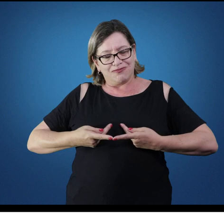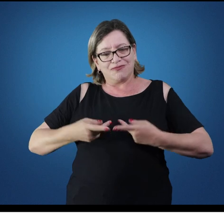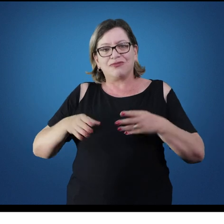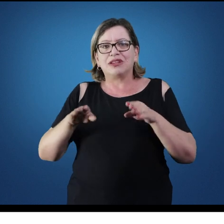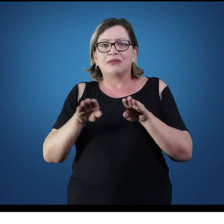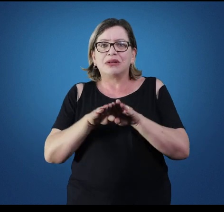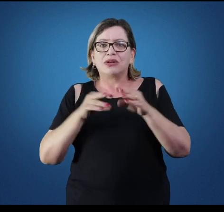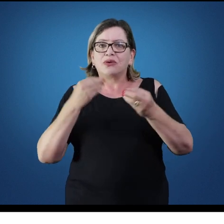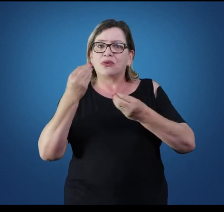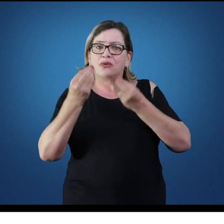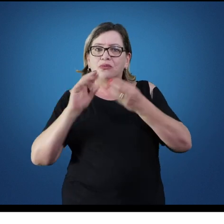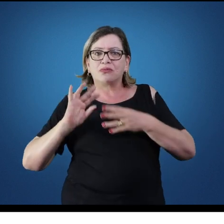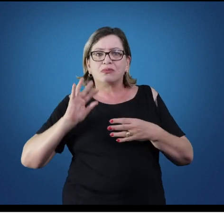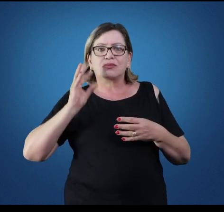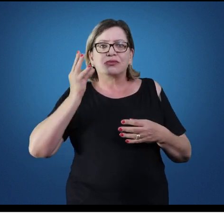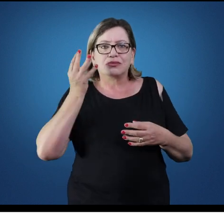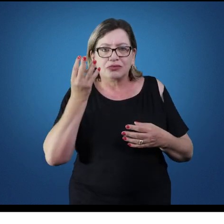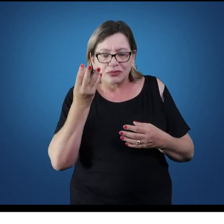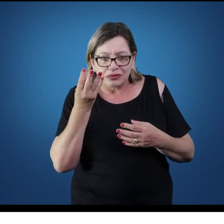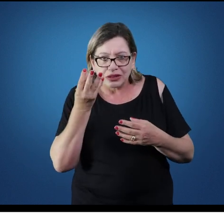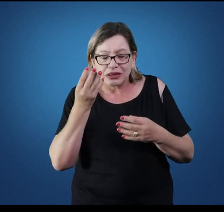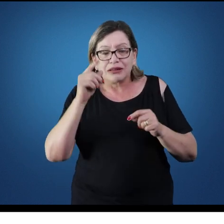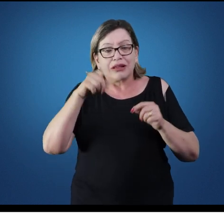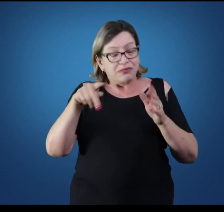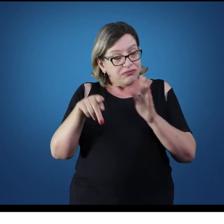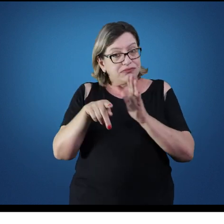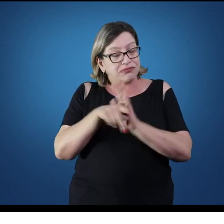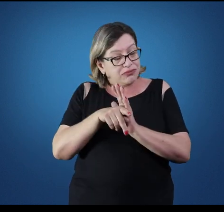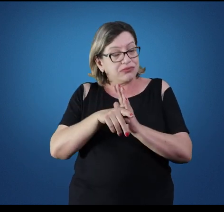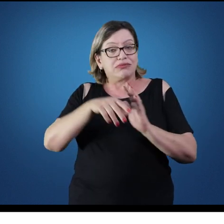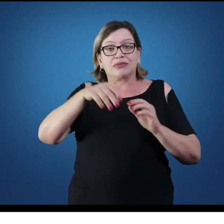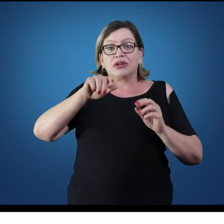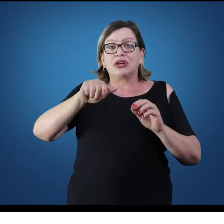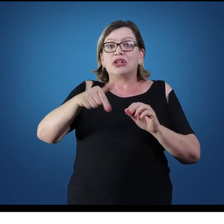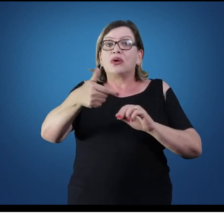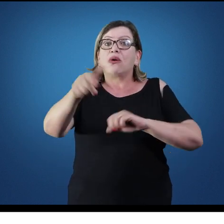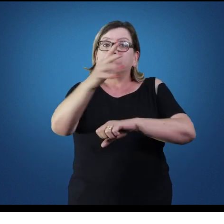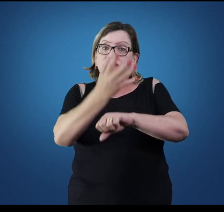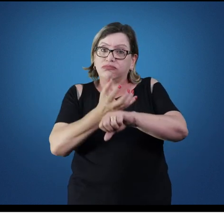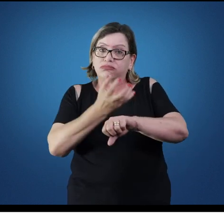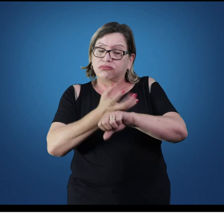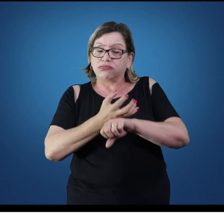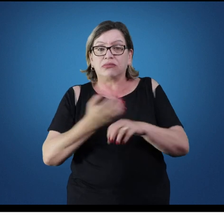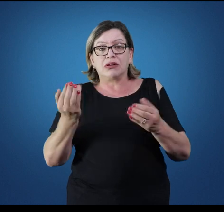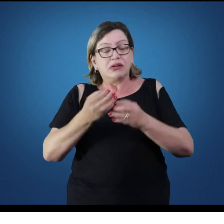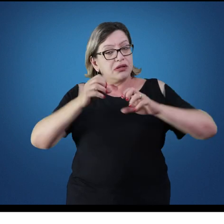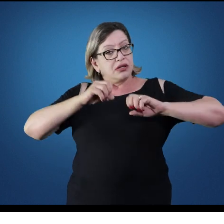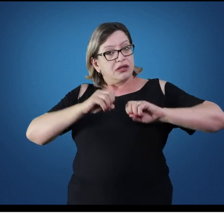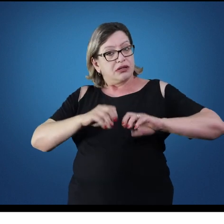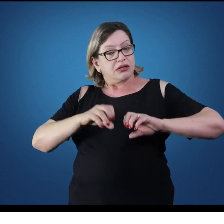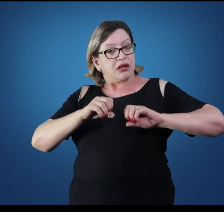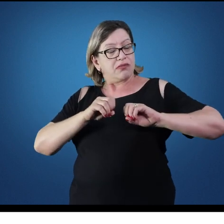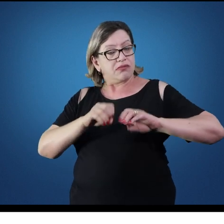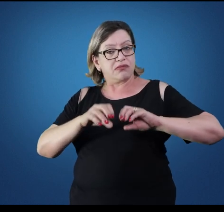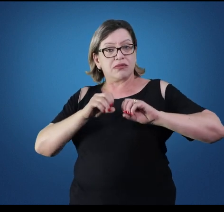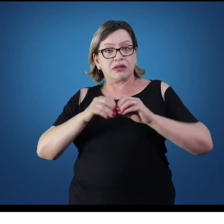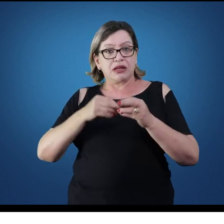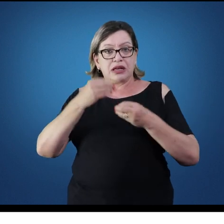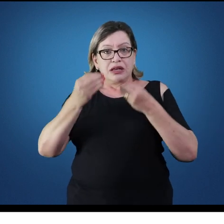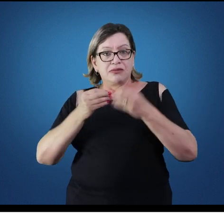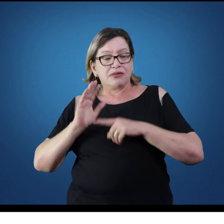faz parte da anatomia, mas ele tem uma visão para outras disciplinas. Então, aqui nós vamos trabalhar exatamente nessa proporção